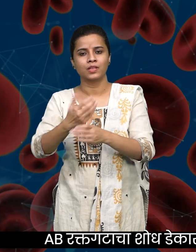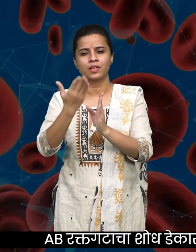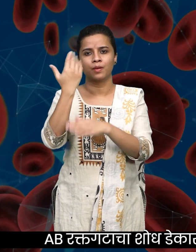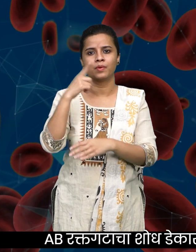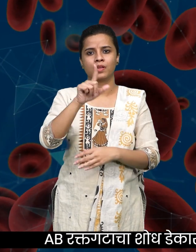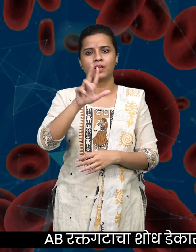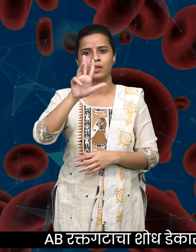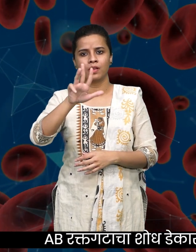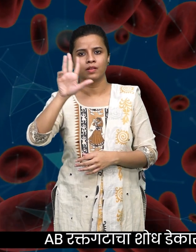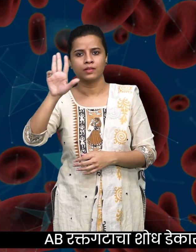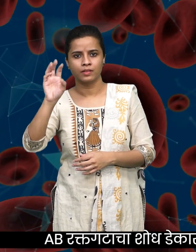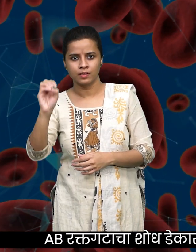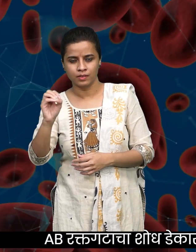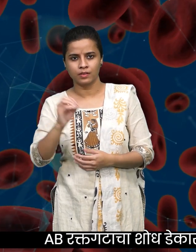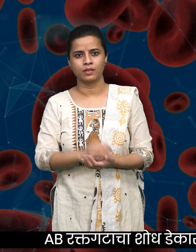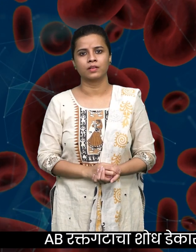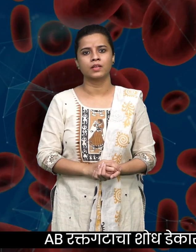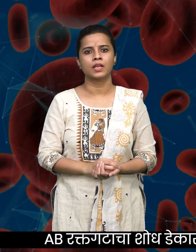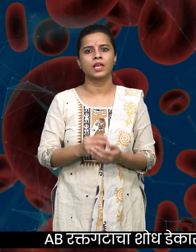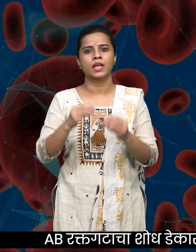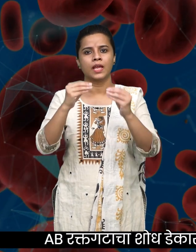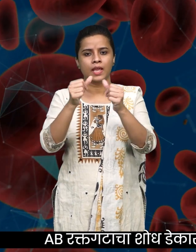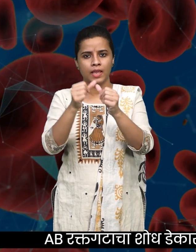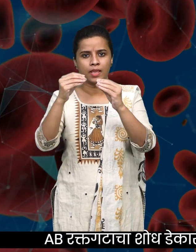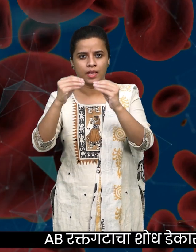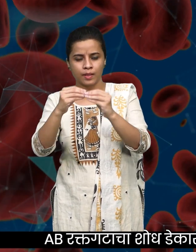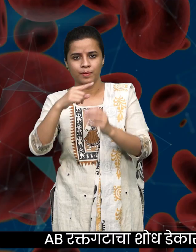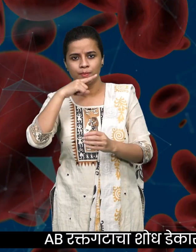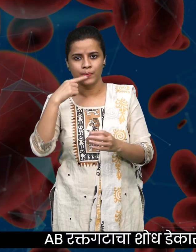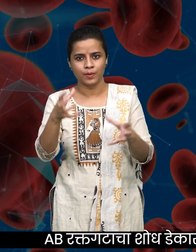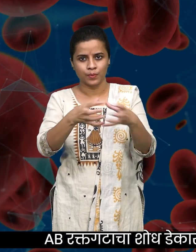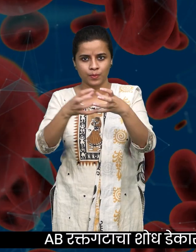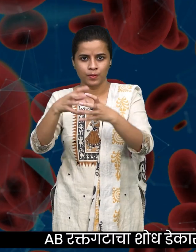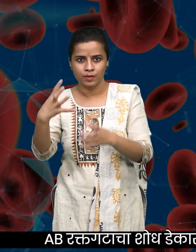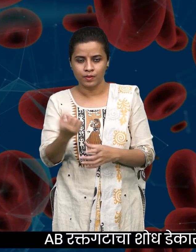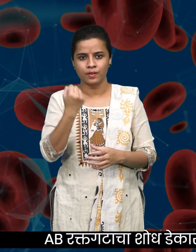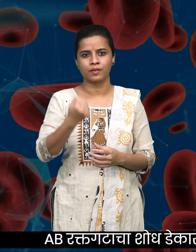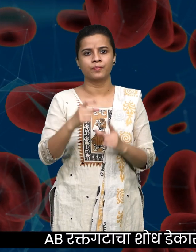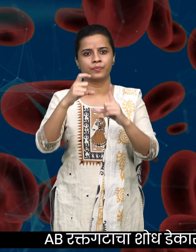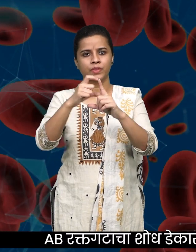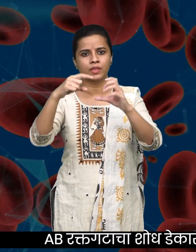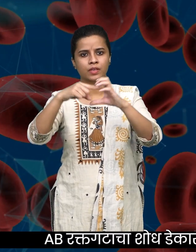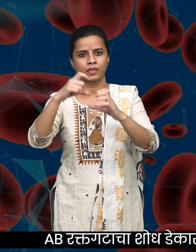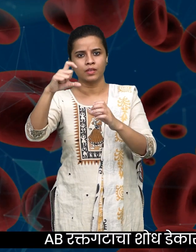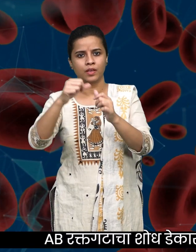ए बी रक्तगटाचा शोध डेकाल्स्टेलो आणि स्टर्लिंग यांनी 1902 मध्ये लावला होता.